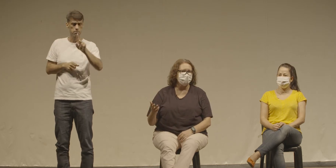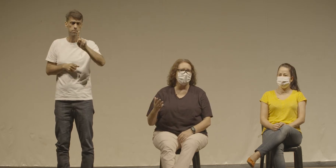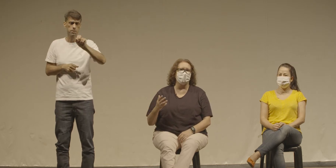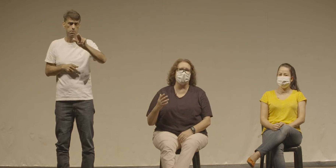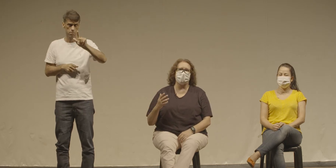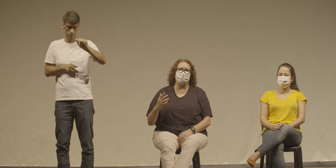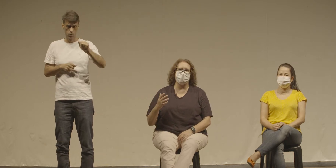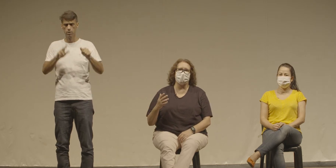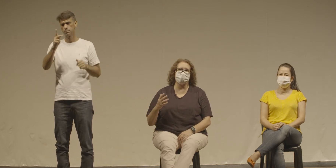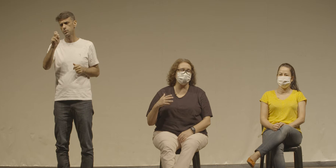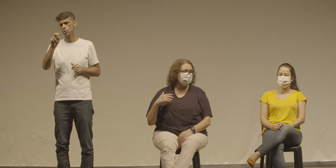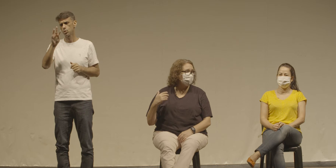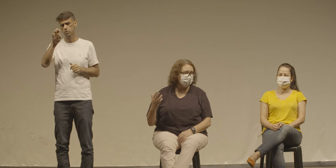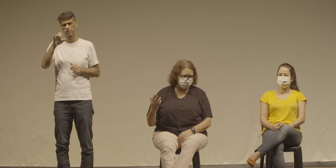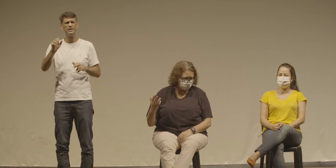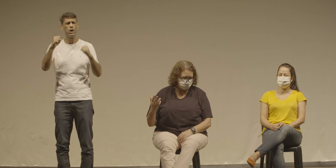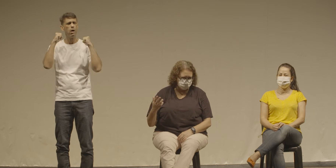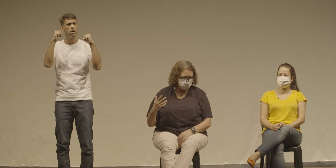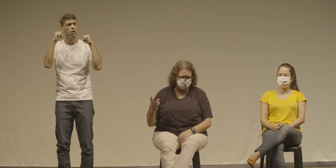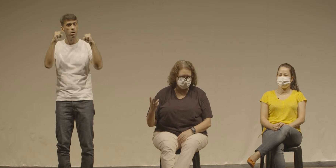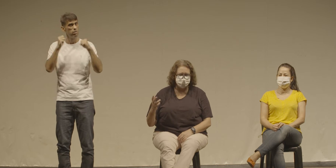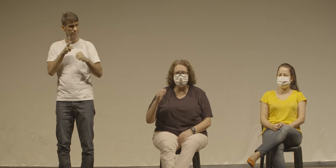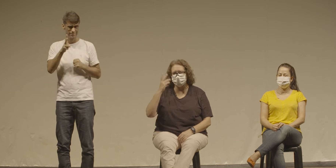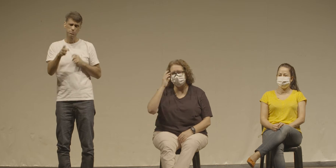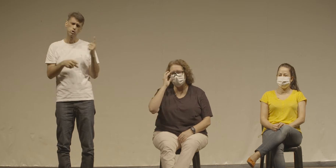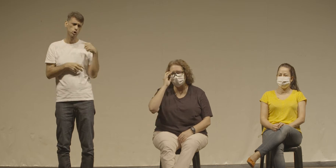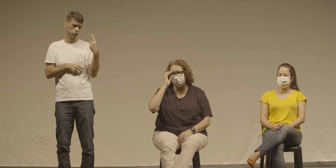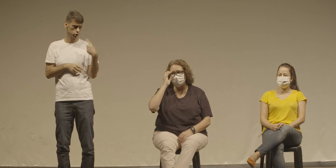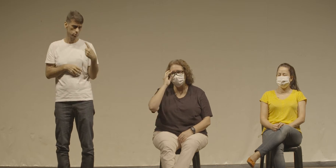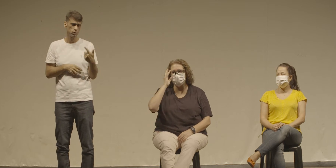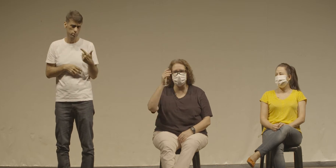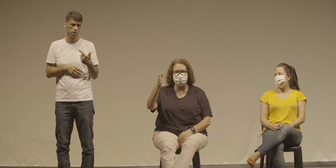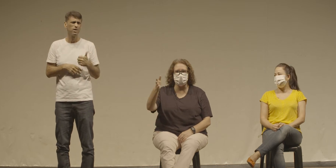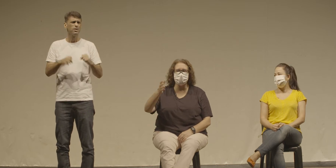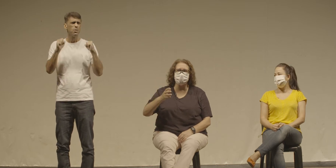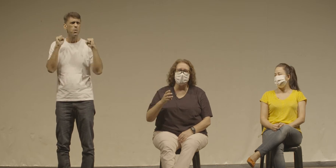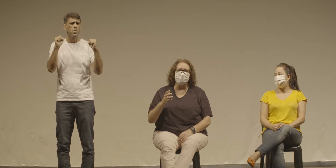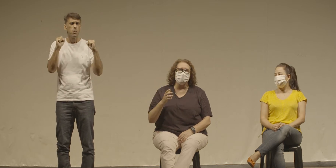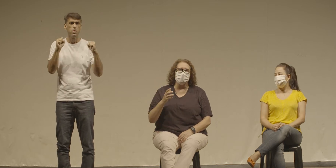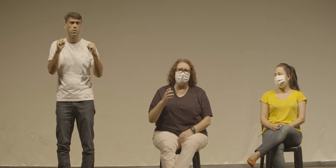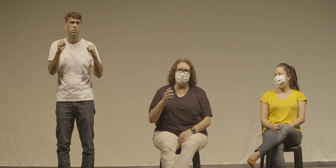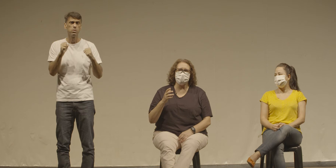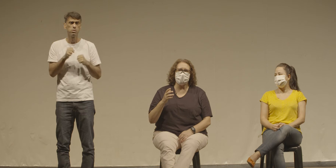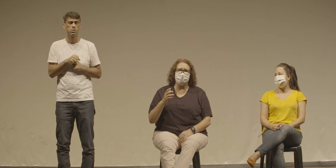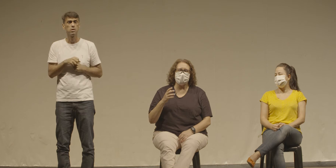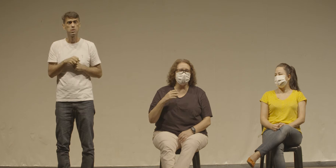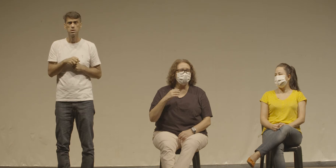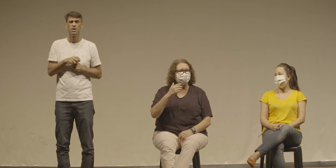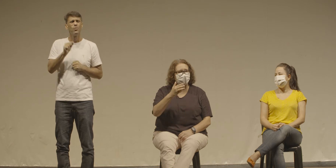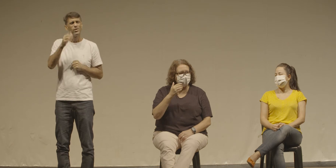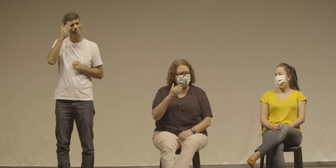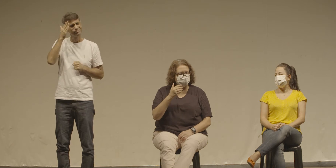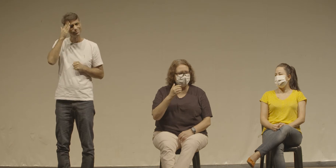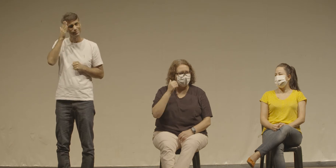jogando, torcia muito, obviamente, como todo mundo que teve a oportunidade de assisti-las. E assim, e a